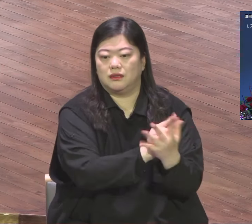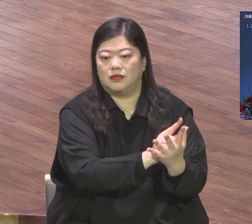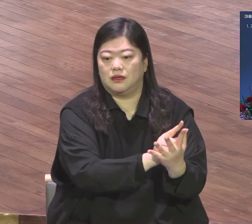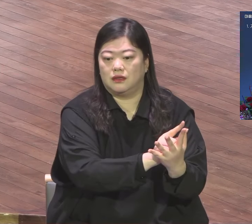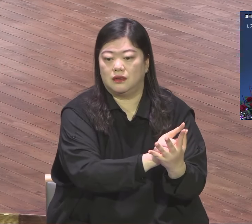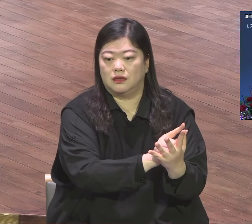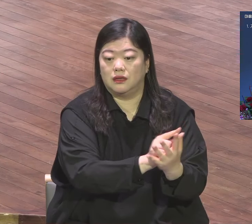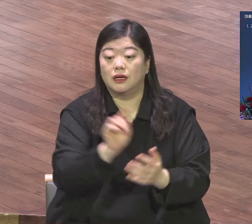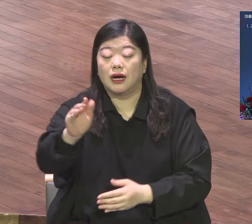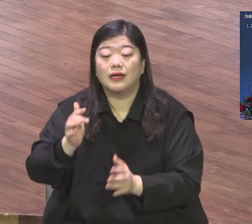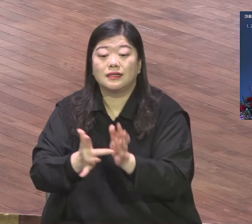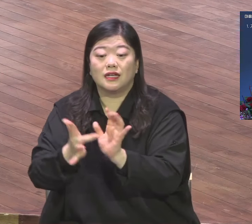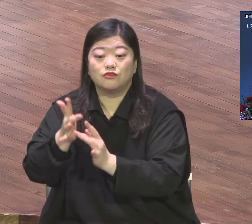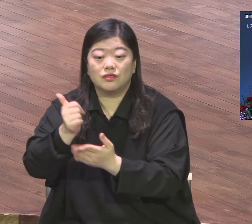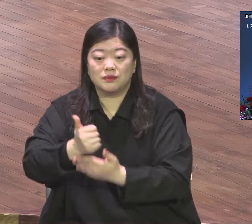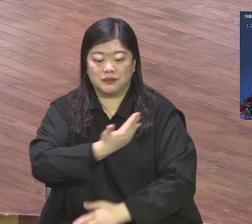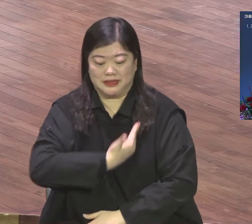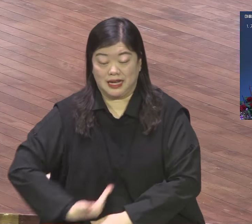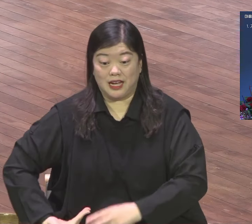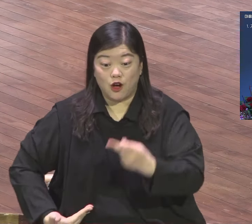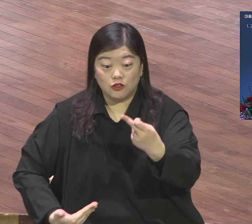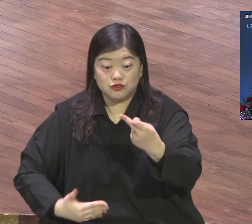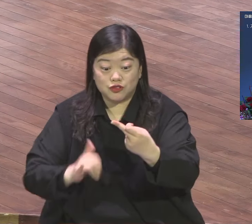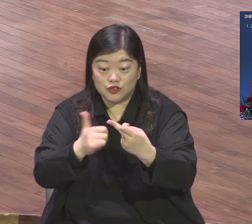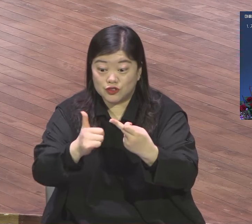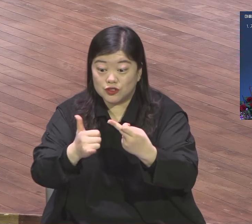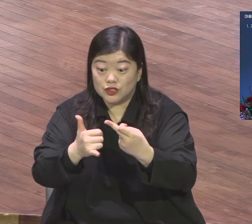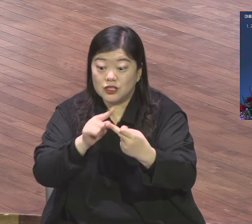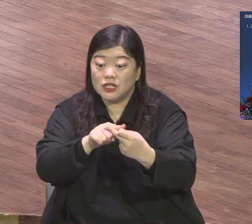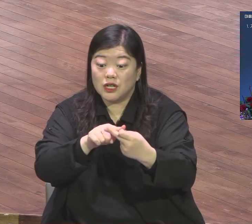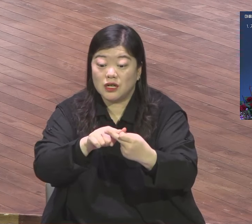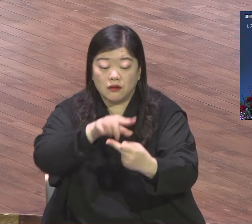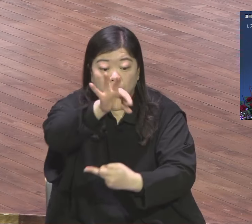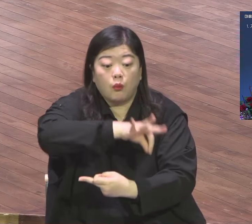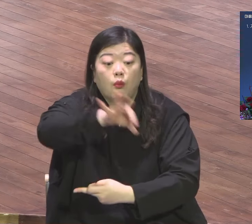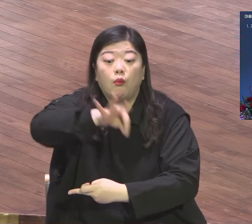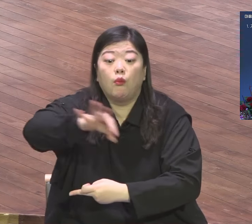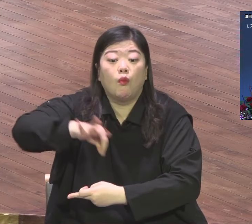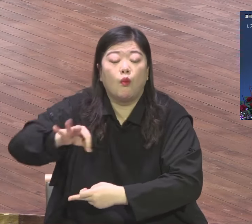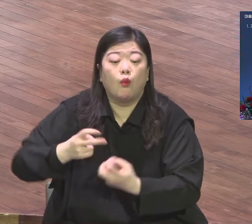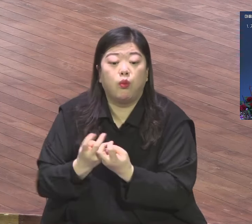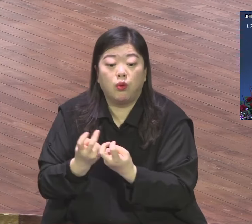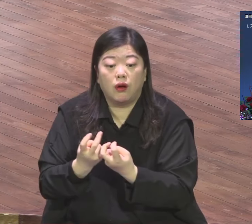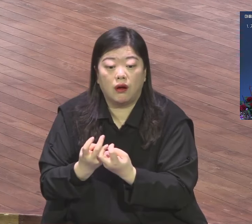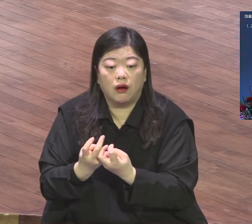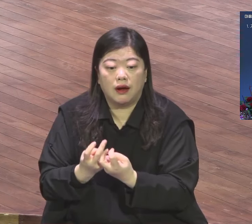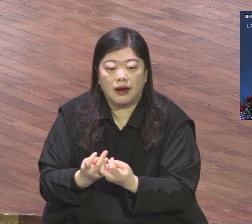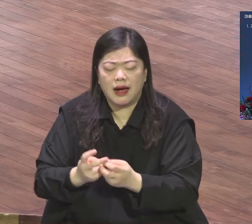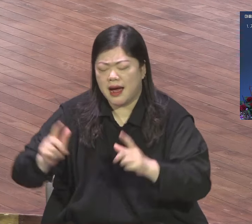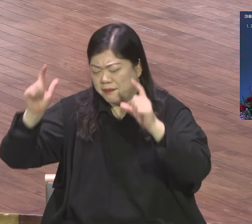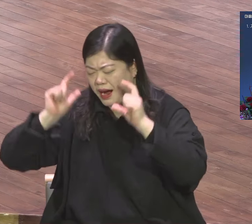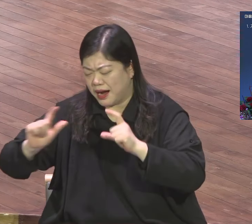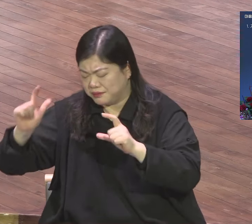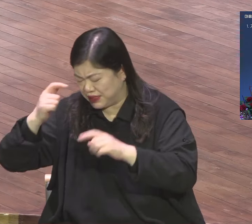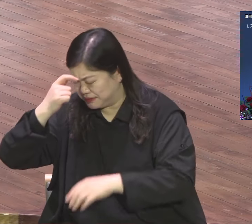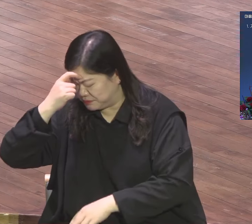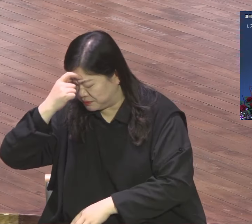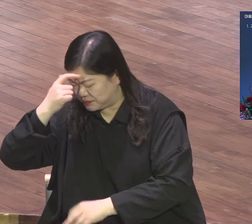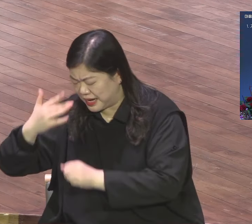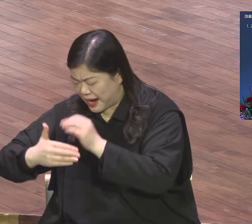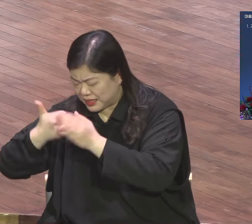일을 한 게 아니에요. 막 기분 따라 감정 따라 너와 너와 너와 이렇게 한 것이 아니에요. 밤새도록